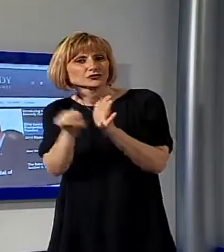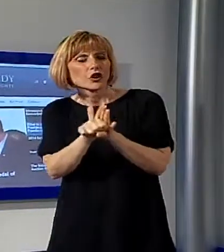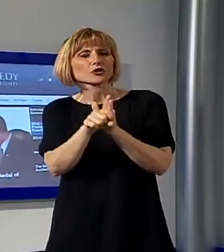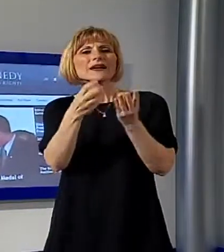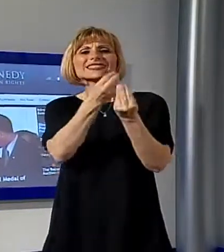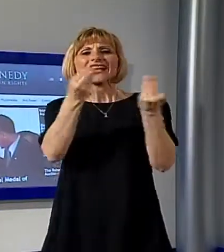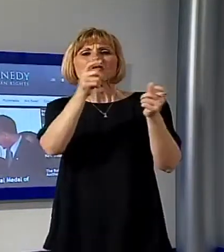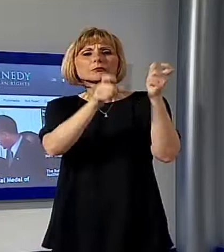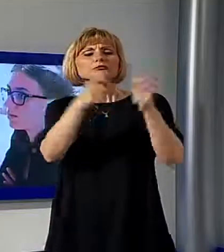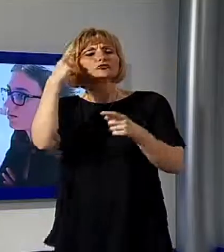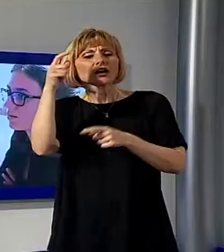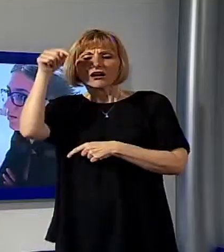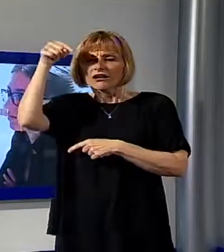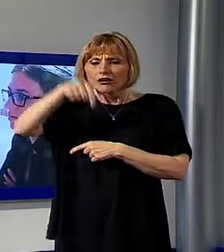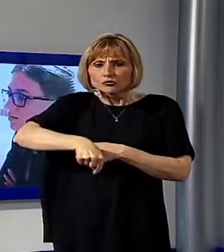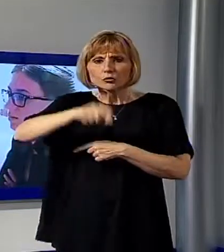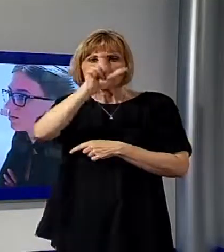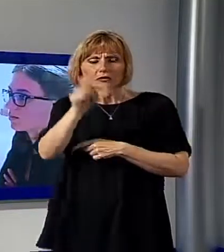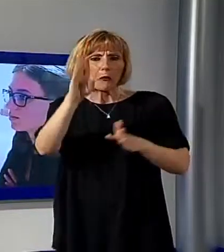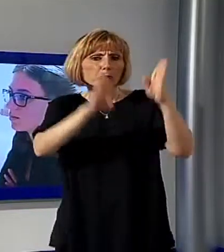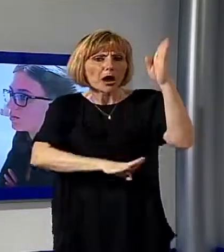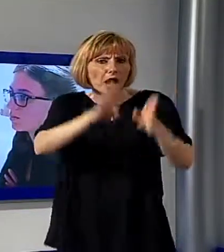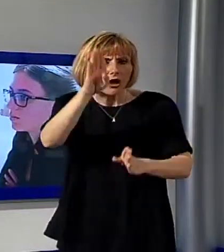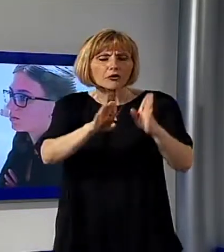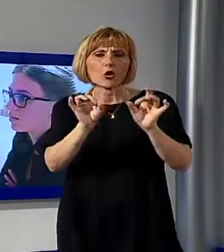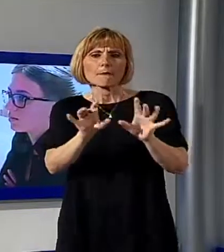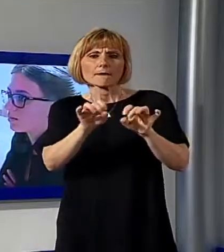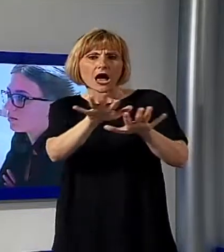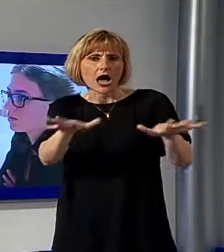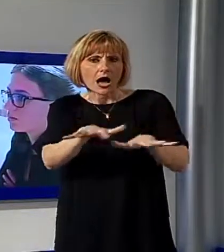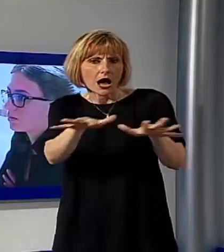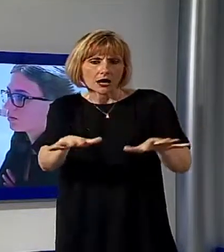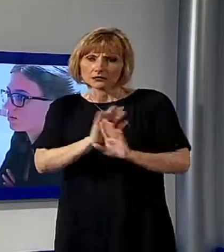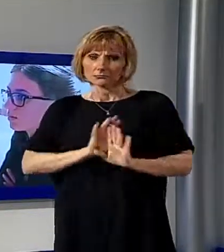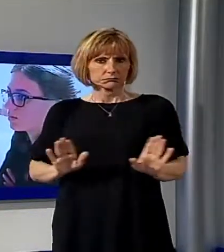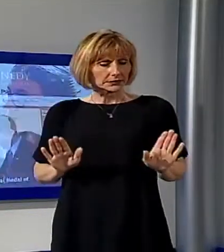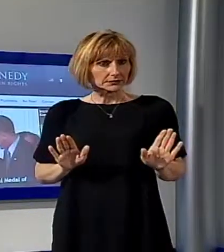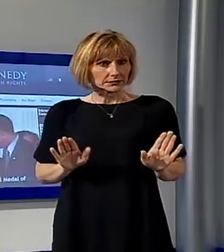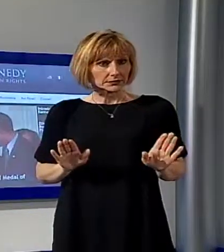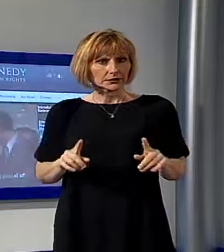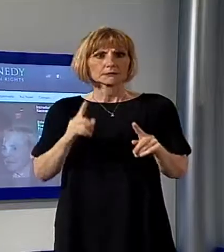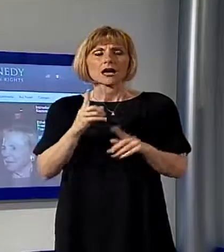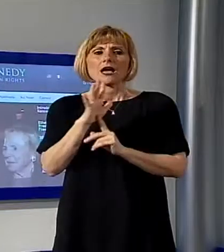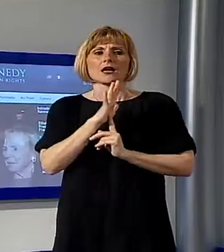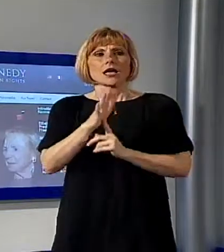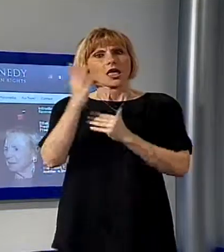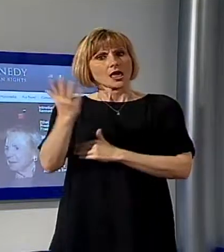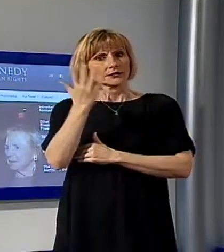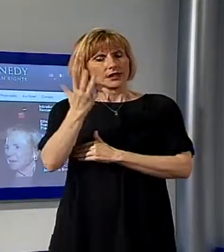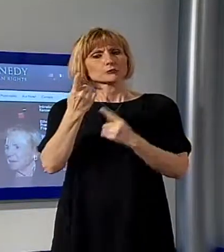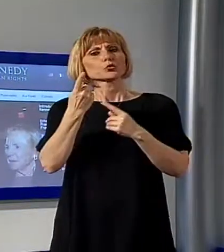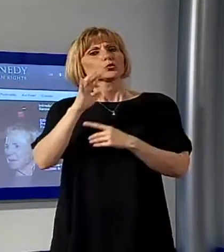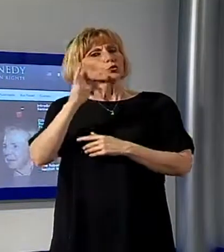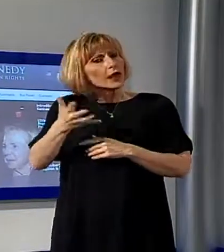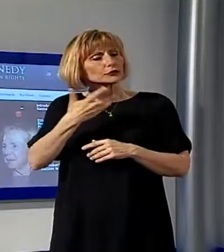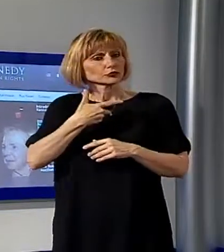conosciuta solo per fenomeni malavitosi o di inquinamento del mare. Ma c'è un altro esempio ancora più attuale di possibile promozione turistica etica